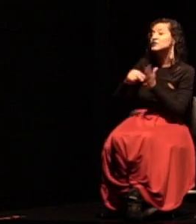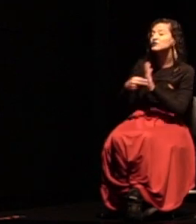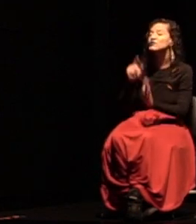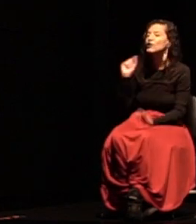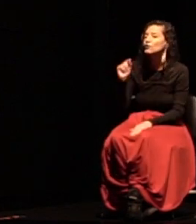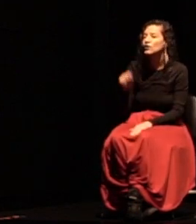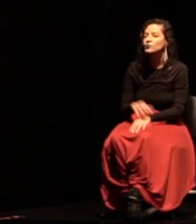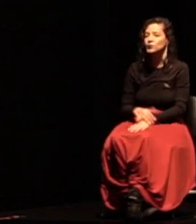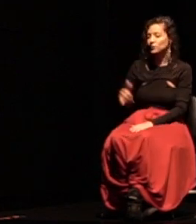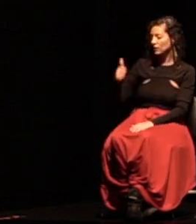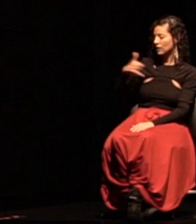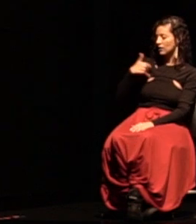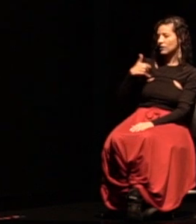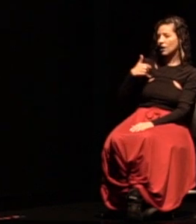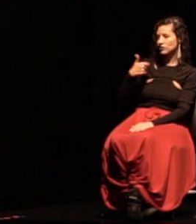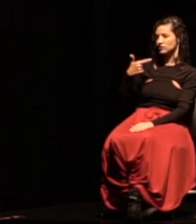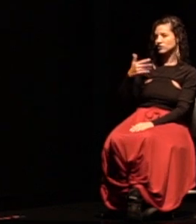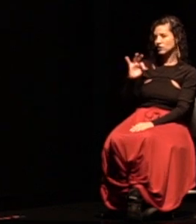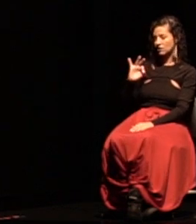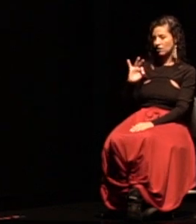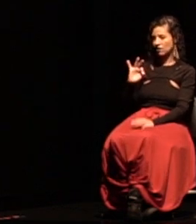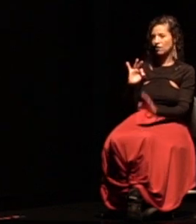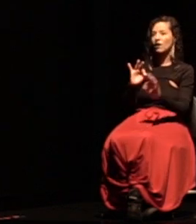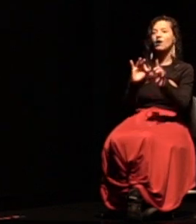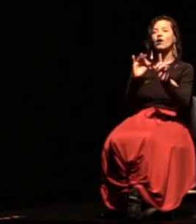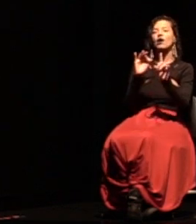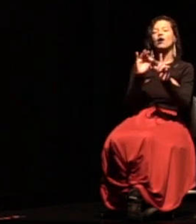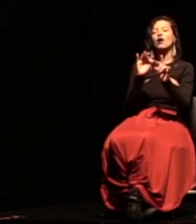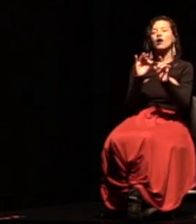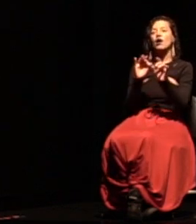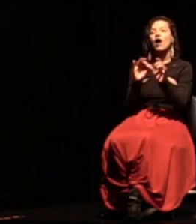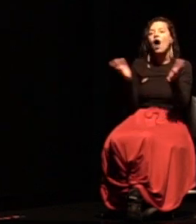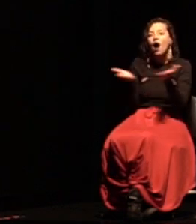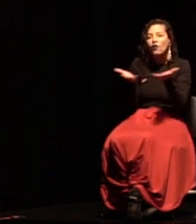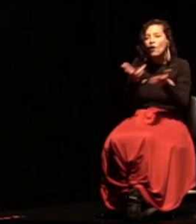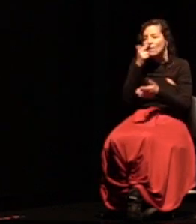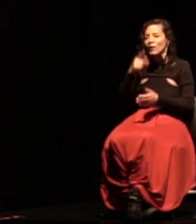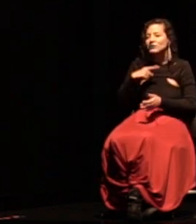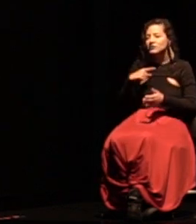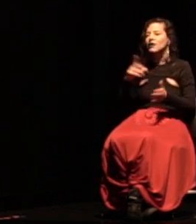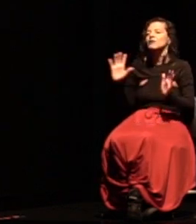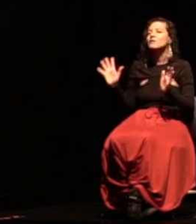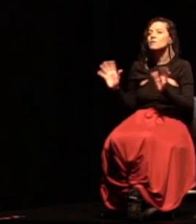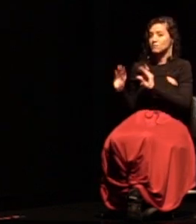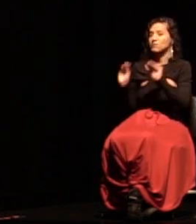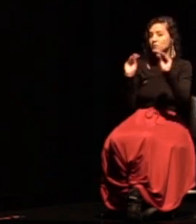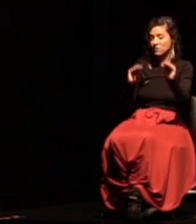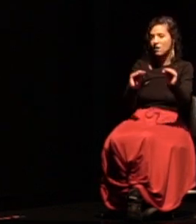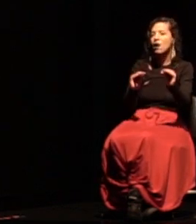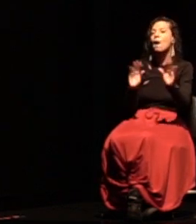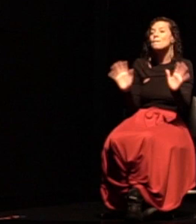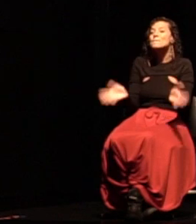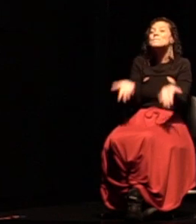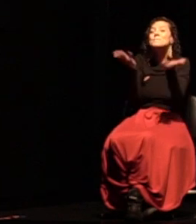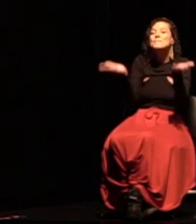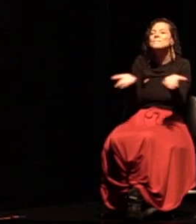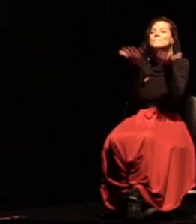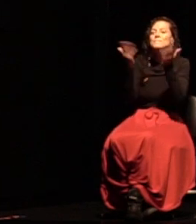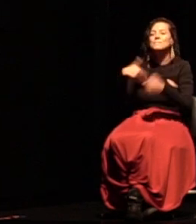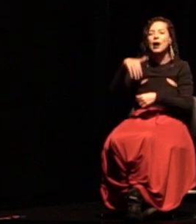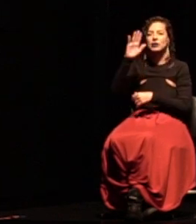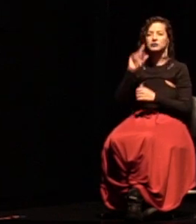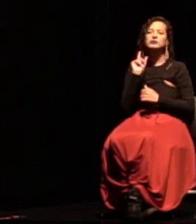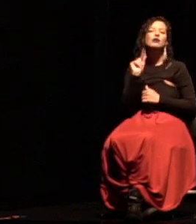70, hoje, aqui e agora, eles estão cada vez mais estimulados pelos pensadores